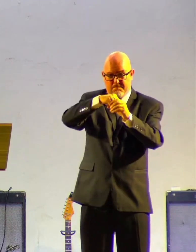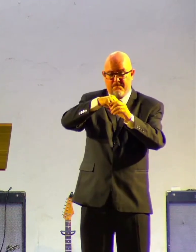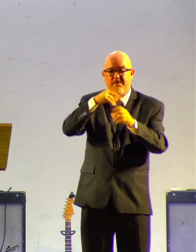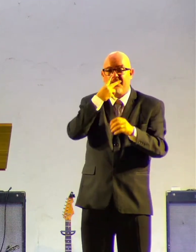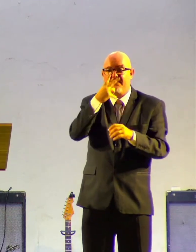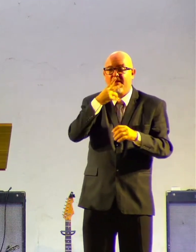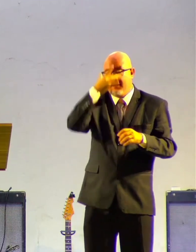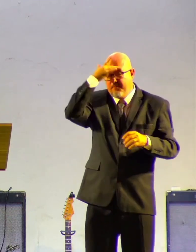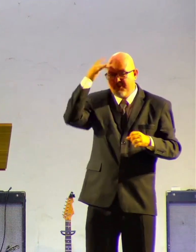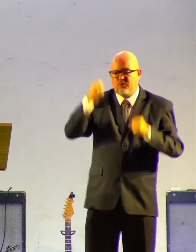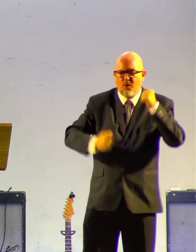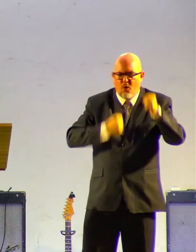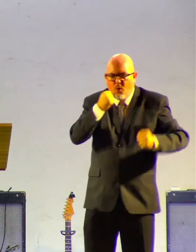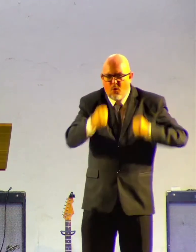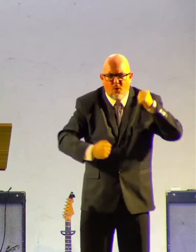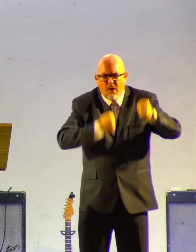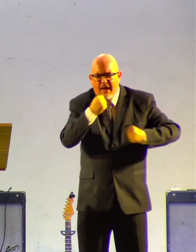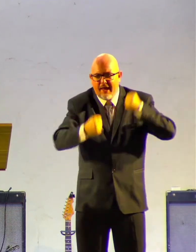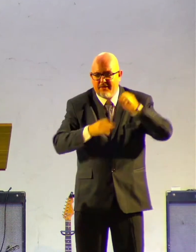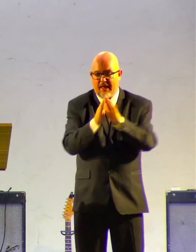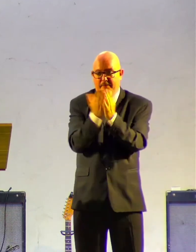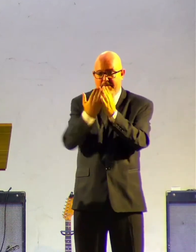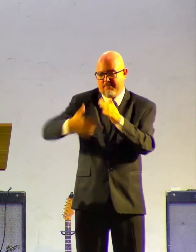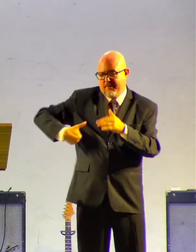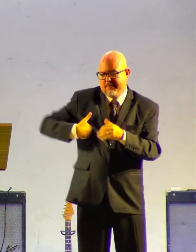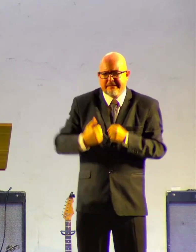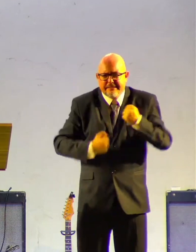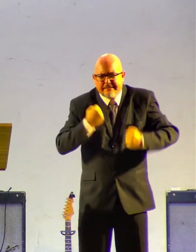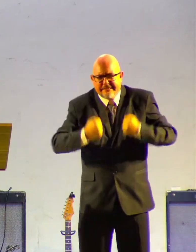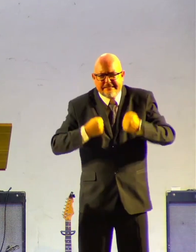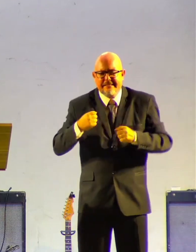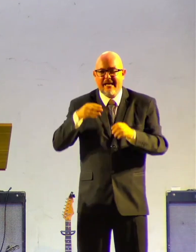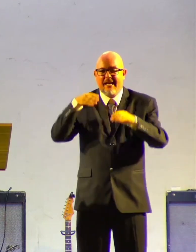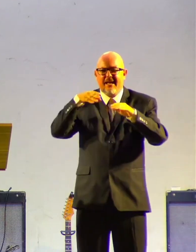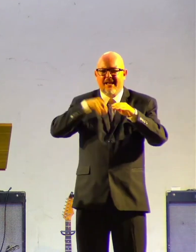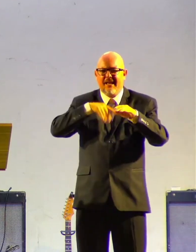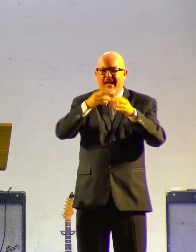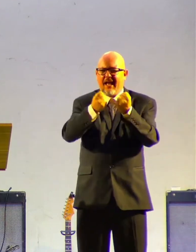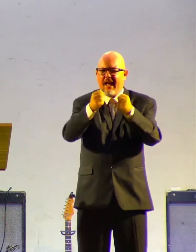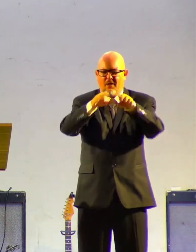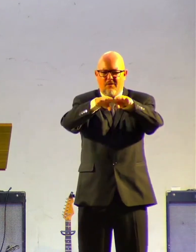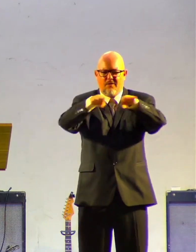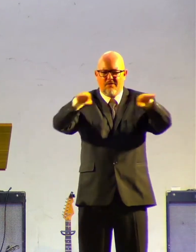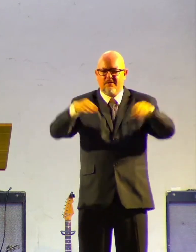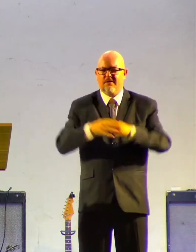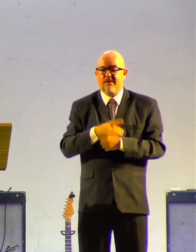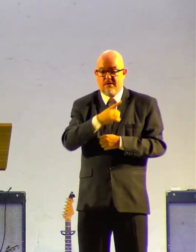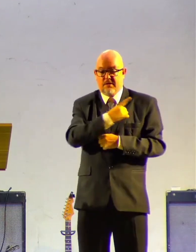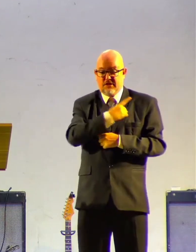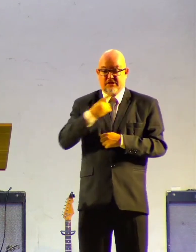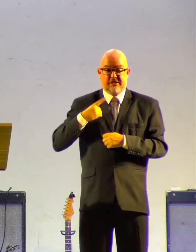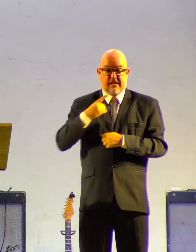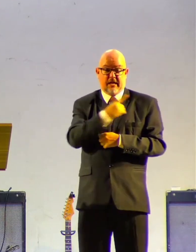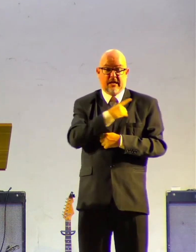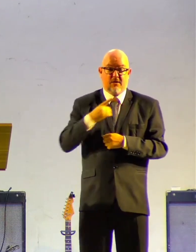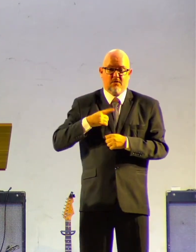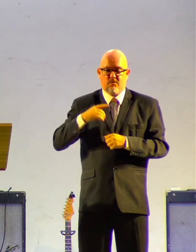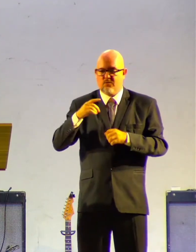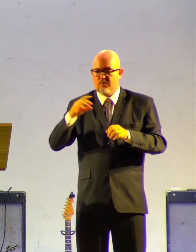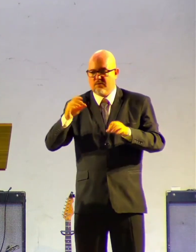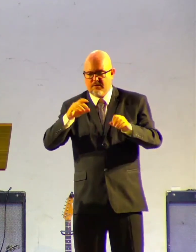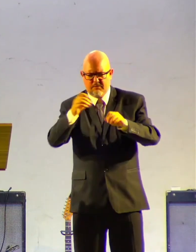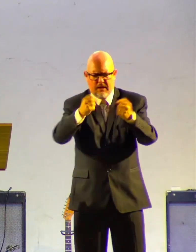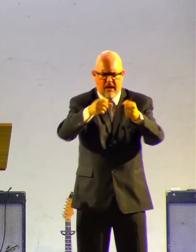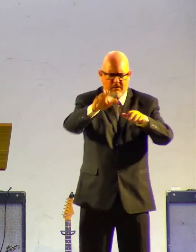pessoas correndo na rua, com a Bíblia na mão. Quando nós entramos no estacionamento, os diáconos coordenando